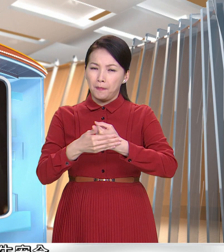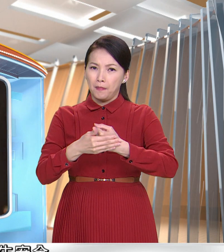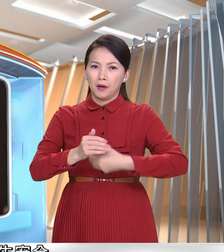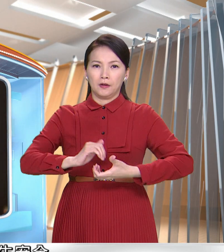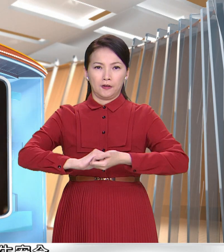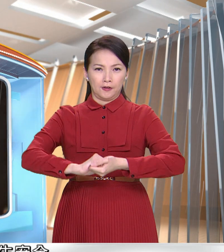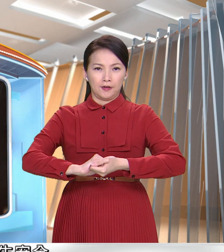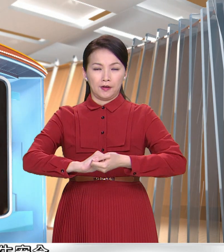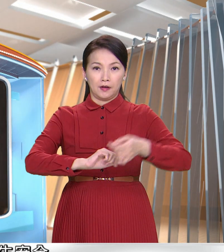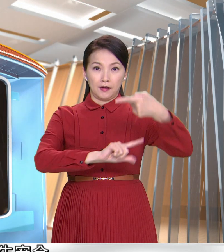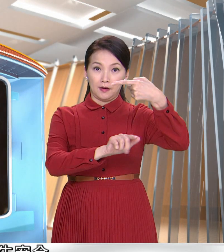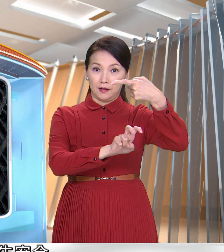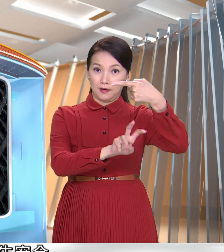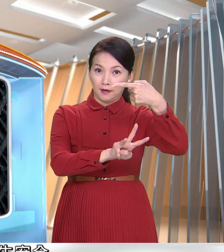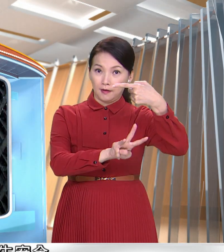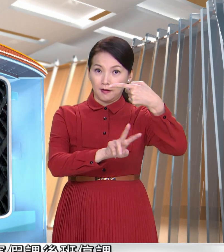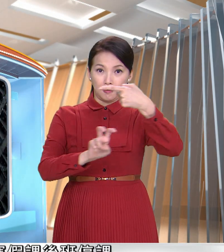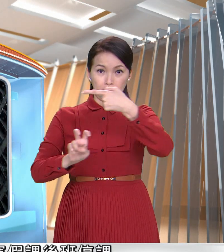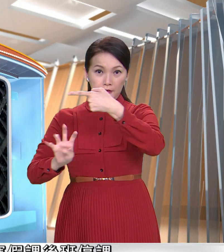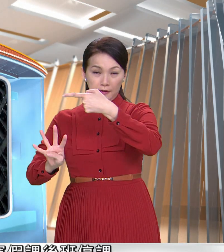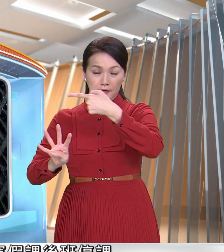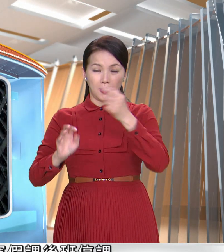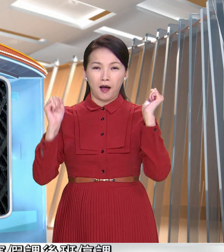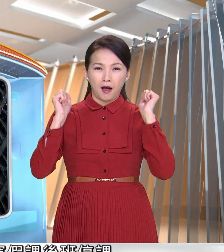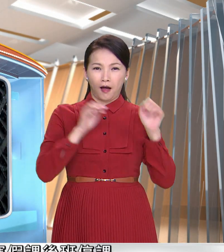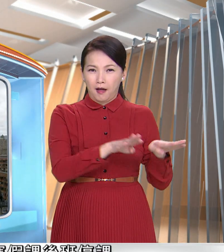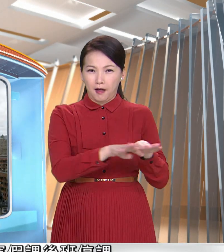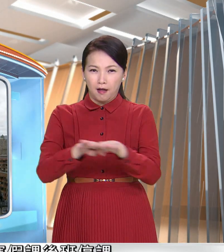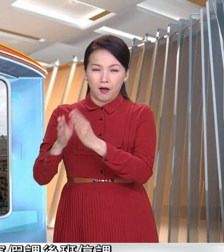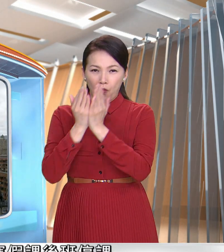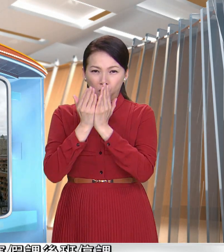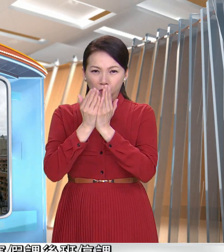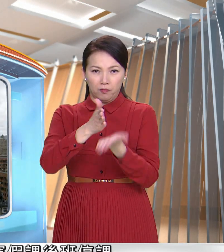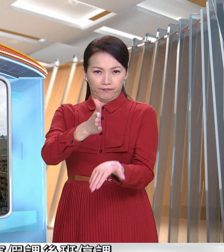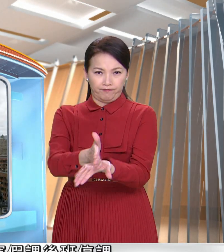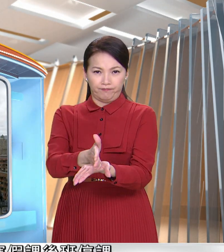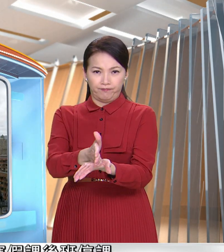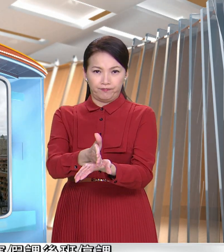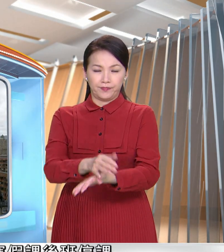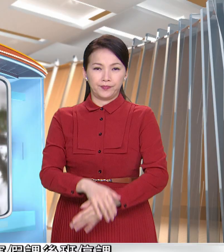全，决定23、24号的寒假课后班停课。